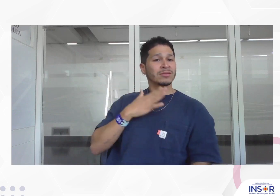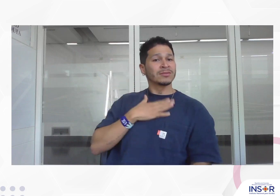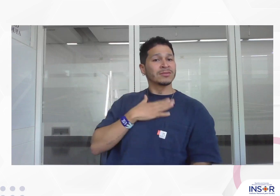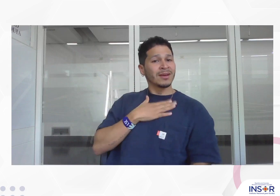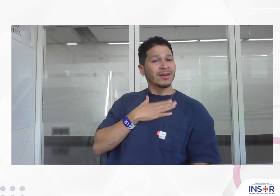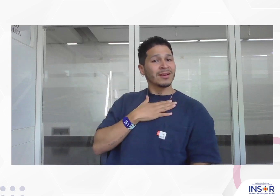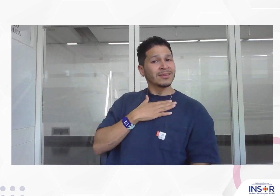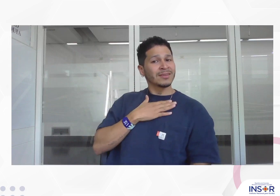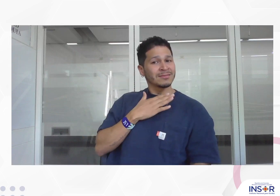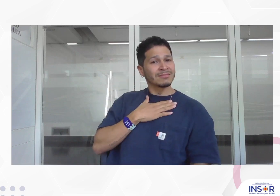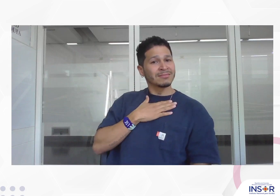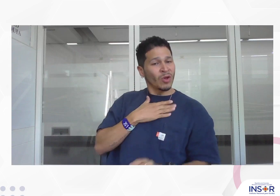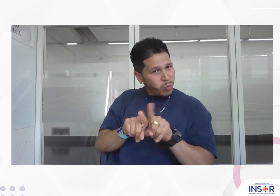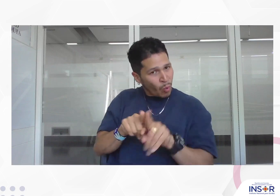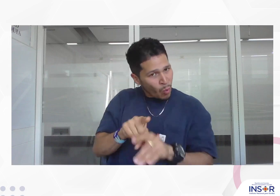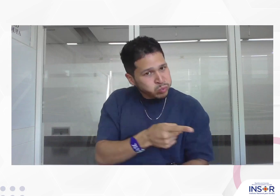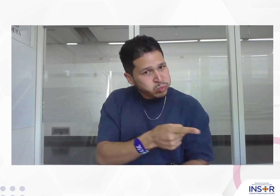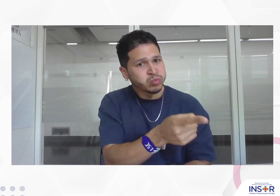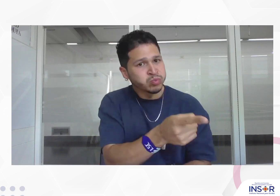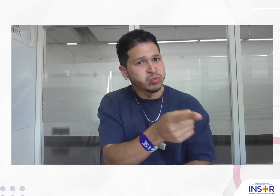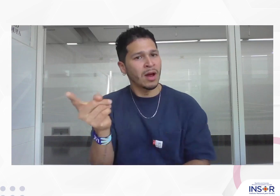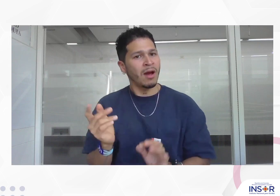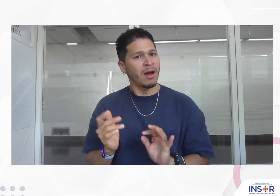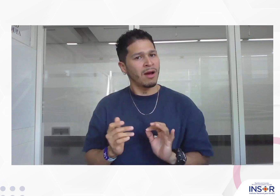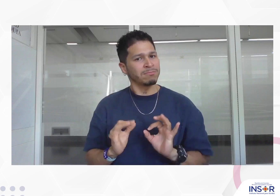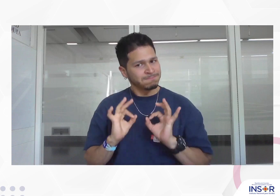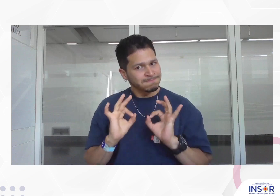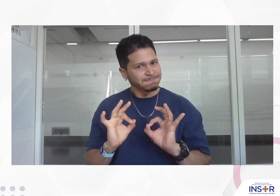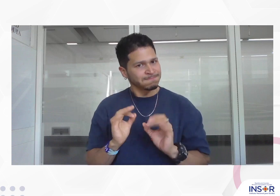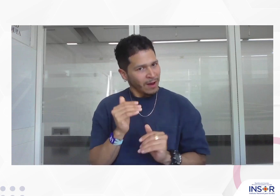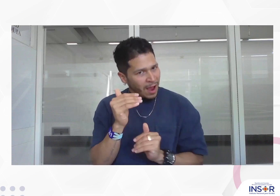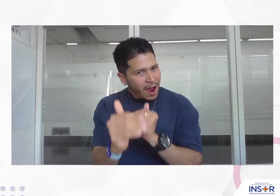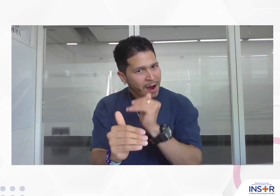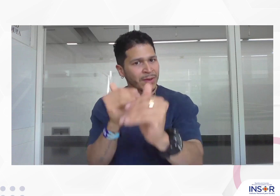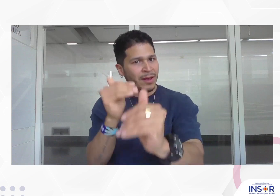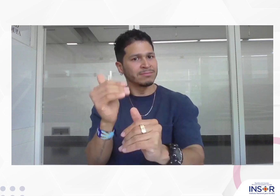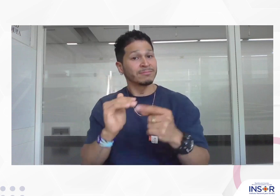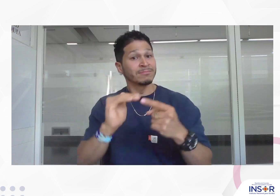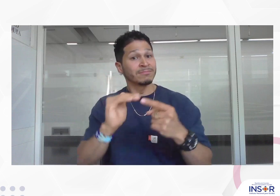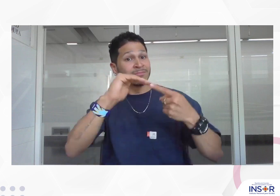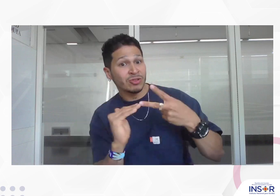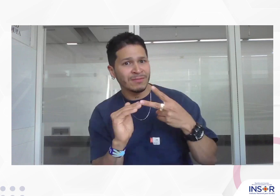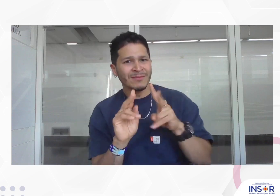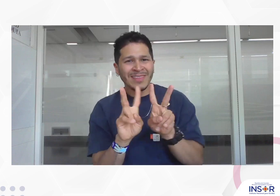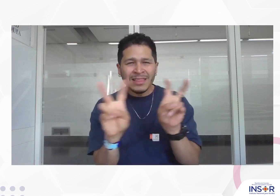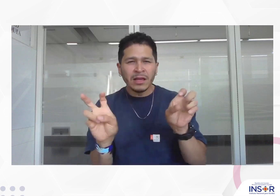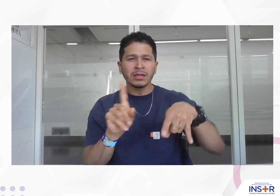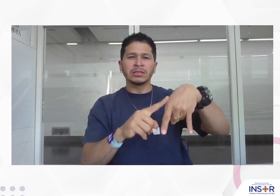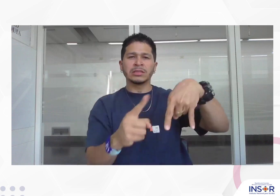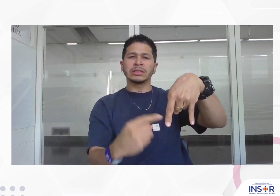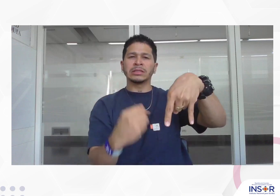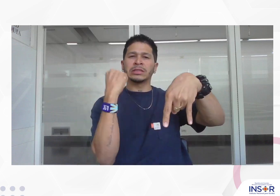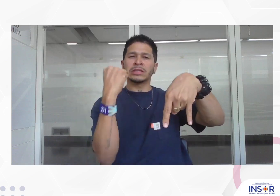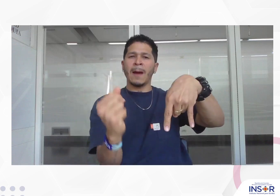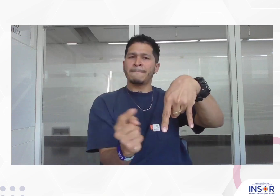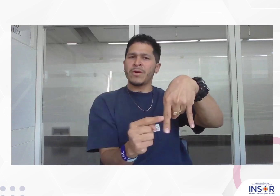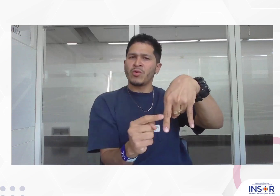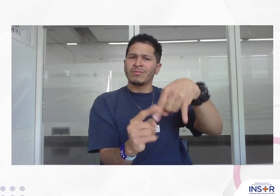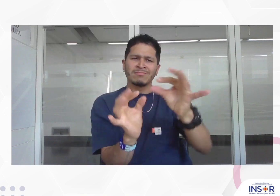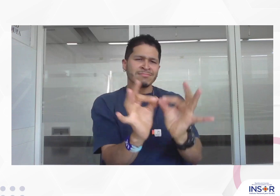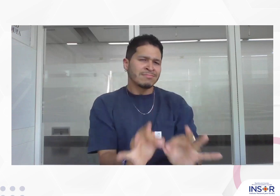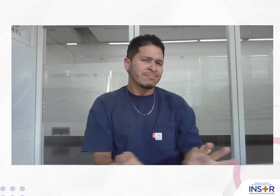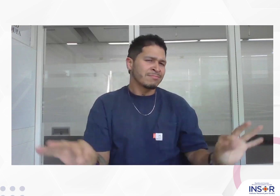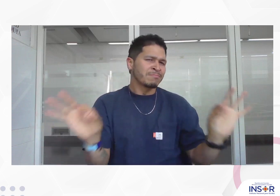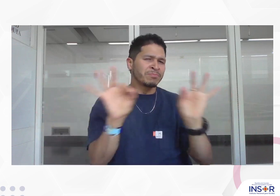la lengua para las producciones académicas y nosotros tenemos que luchar porque la lengua de señas como nuestra lengua natural pues habite